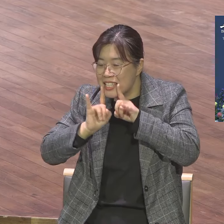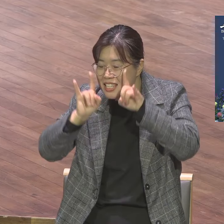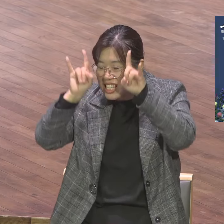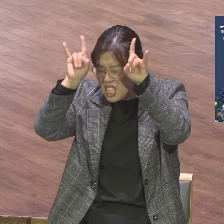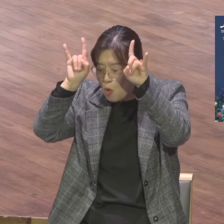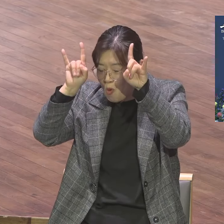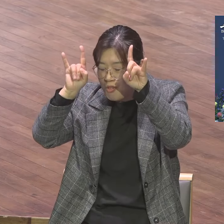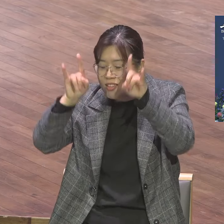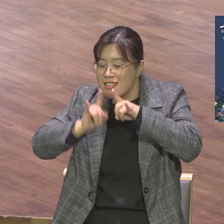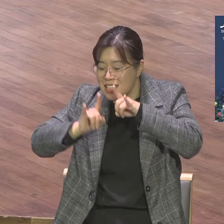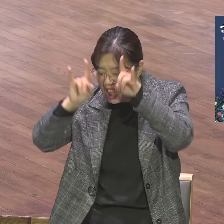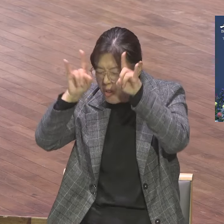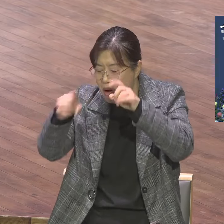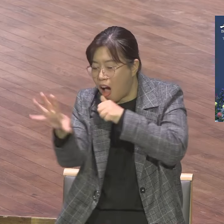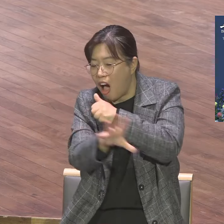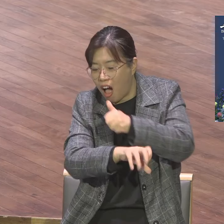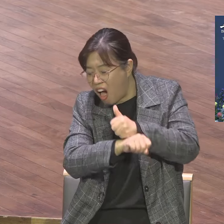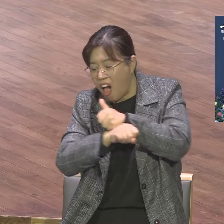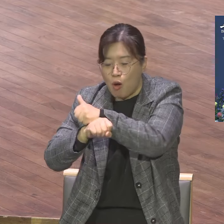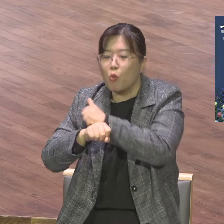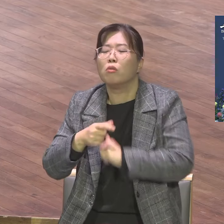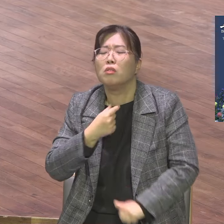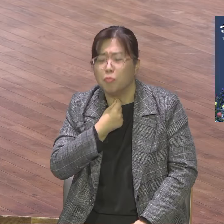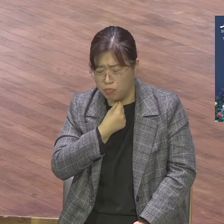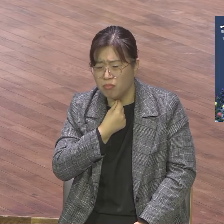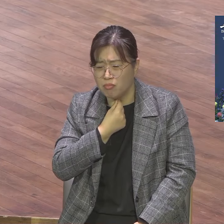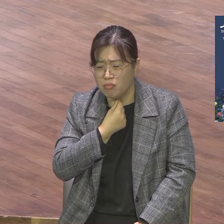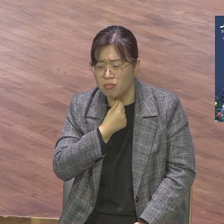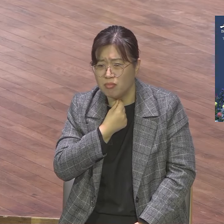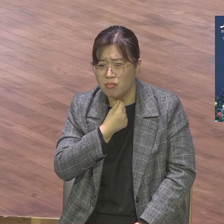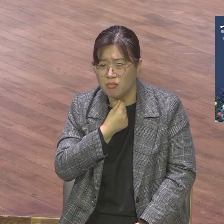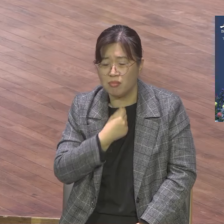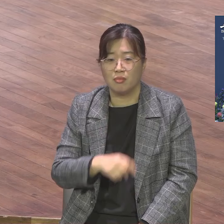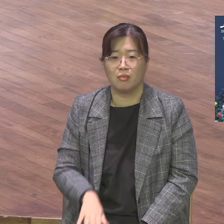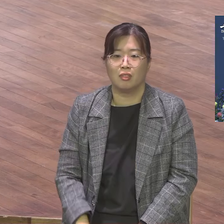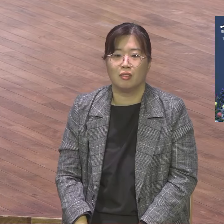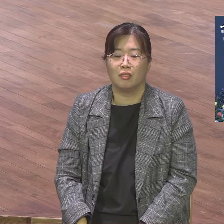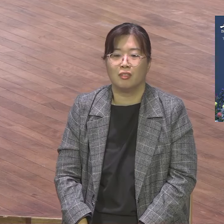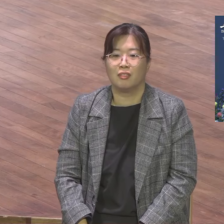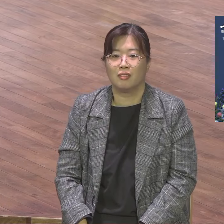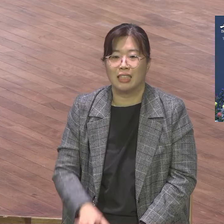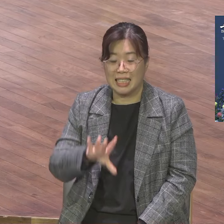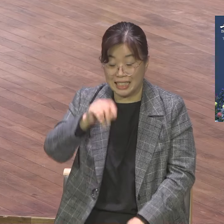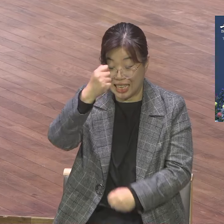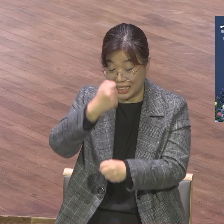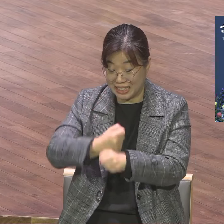특별히 많은 사람들을 창세기 3장 6장 11장에 빠지게 이